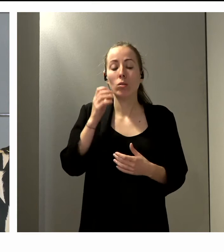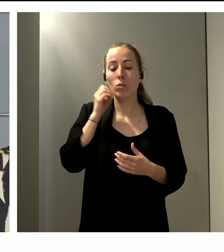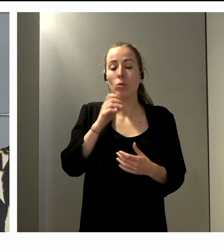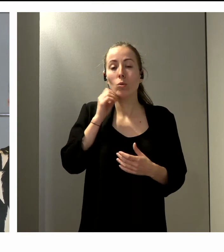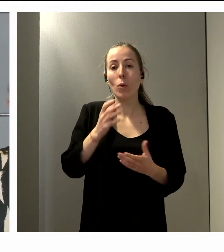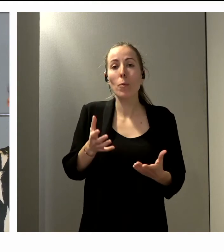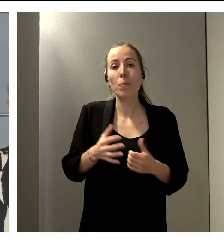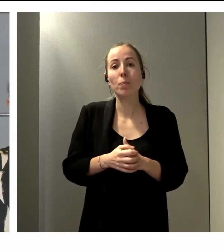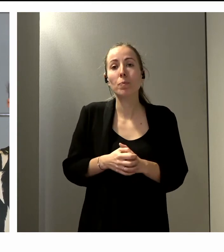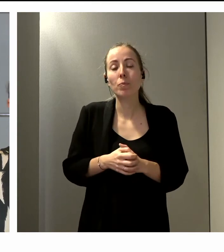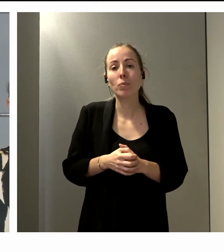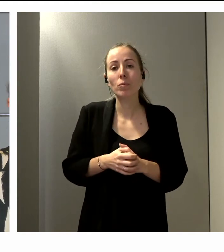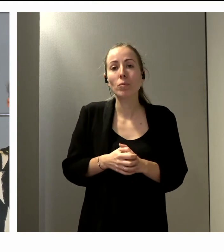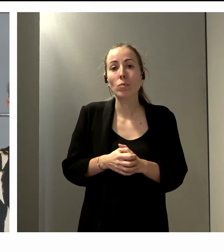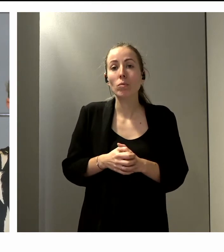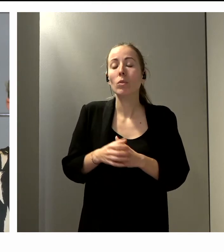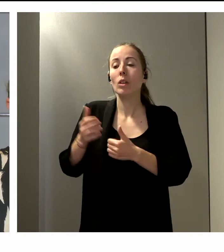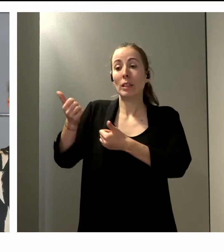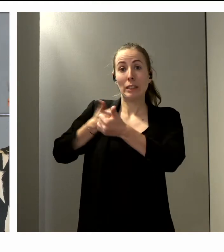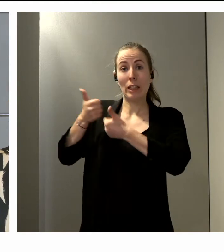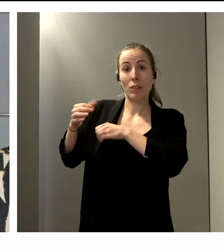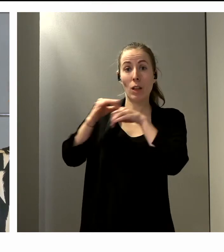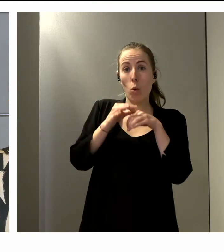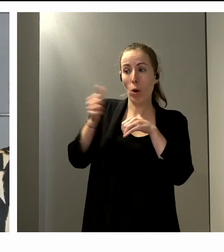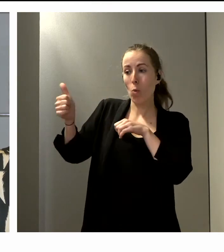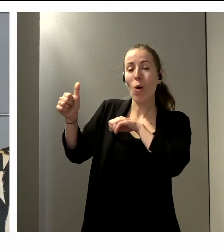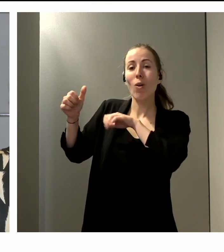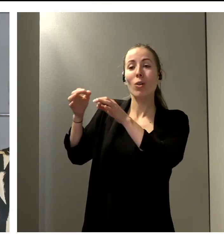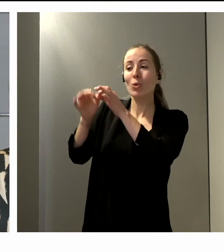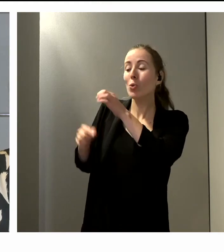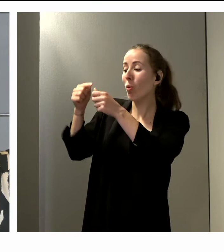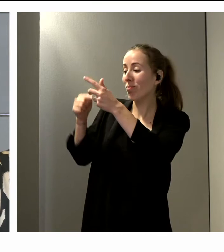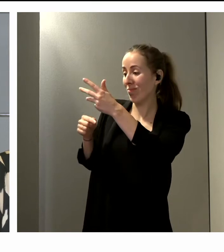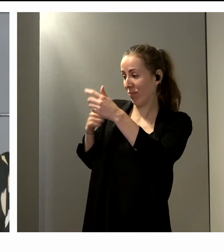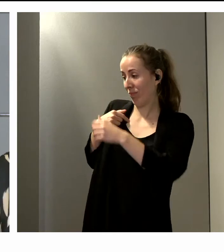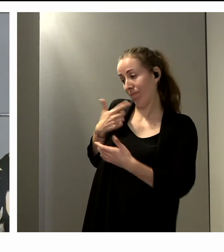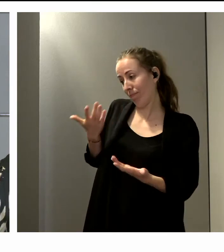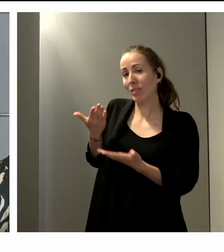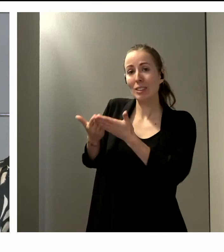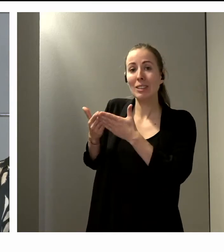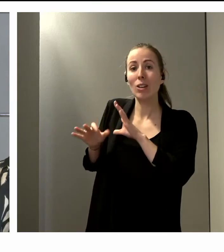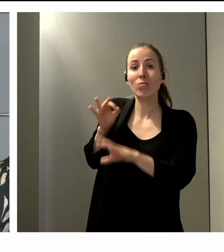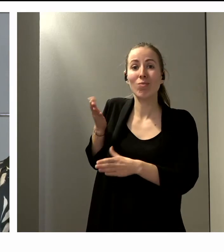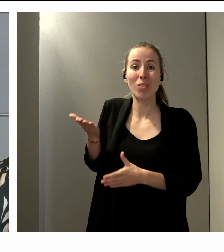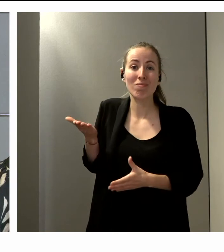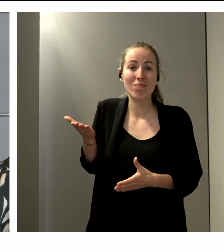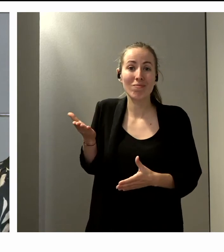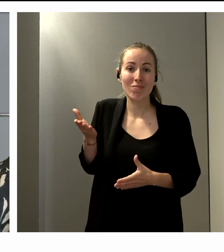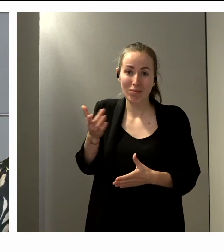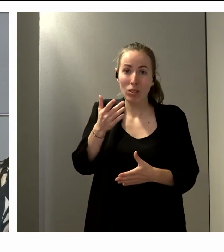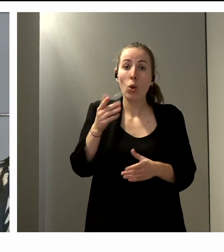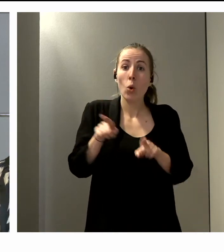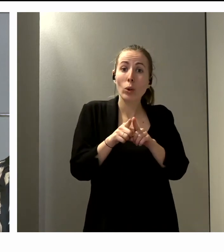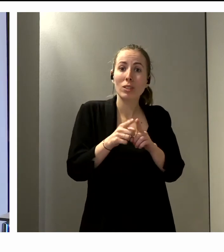en place par les services d'accompagnement, mais on est aussi conditionné dans son choix par l'accessibilité de la